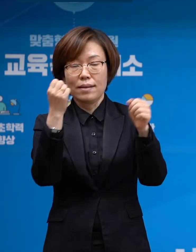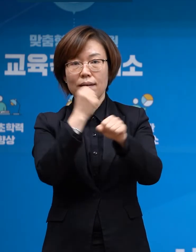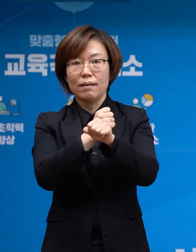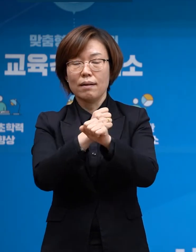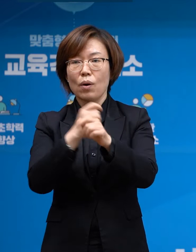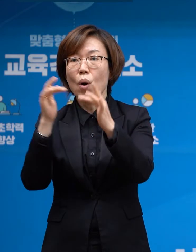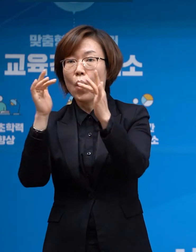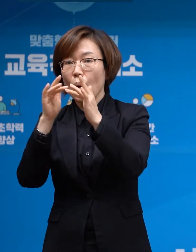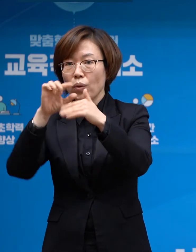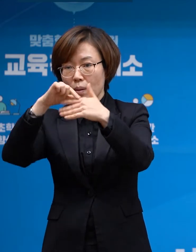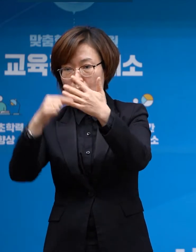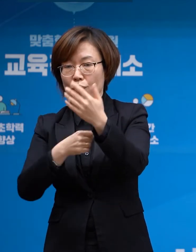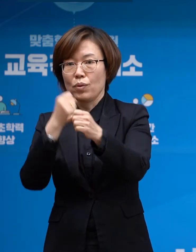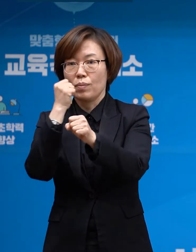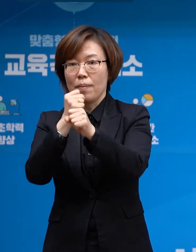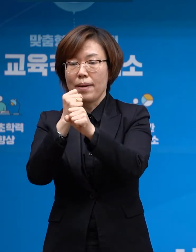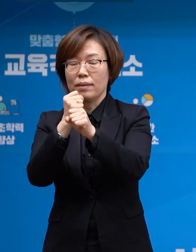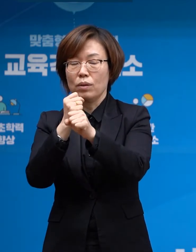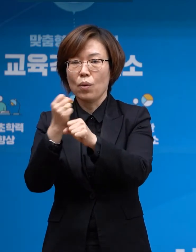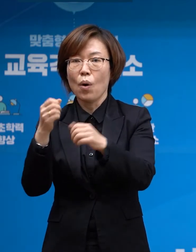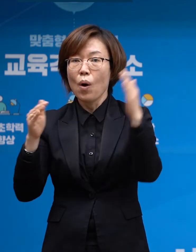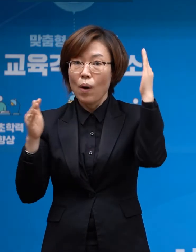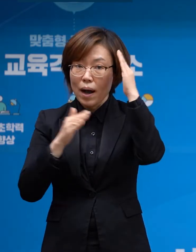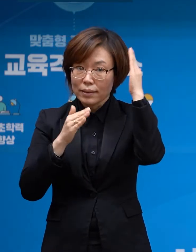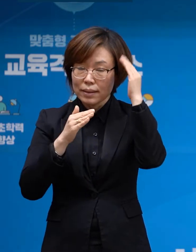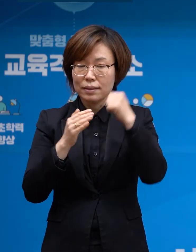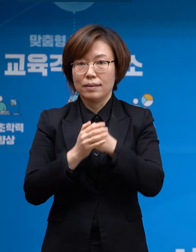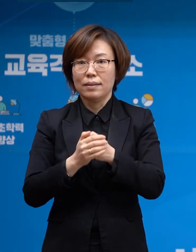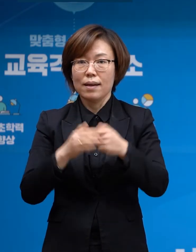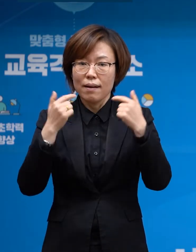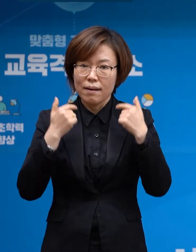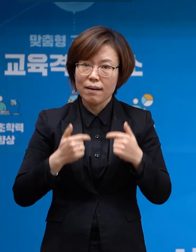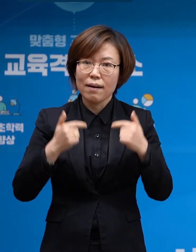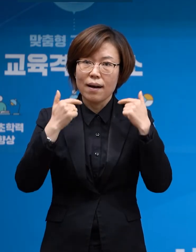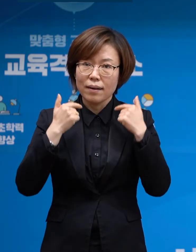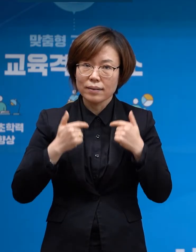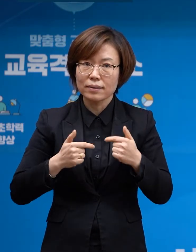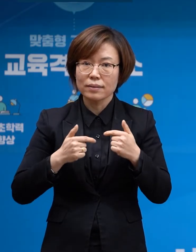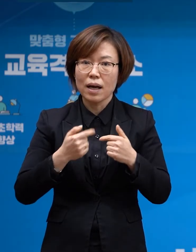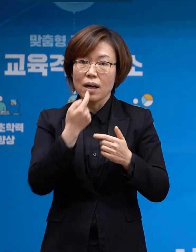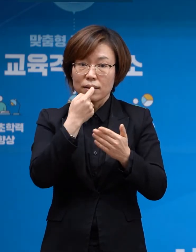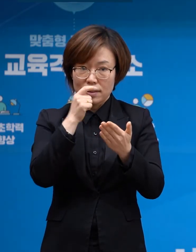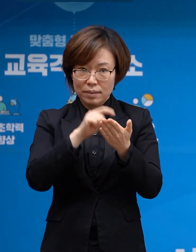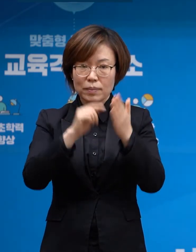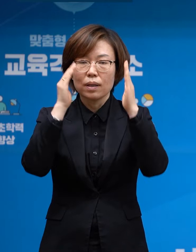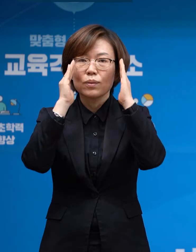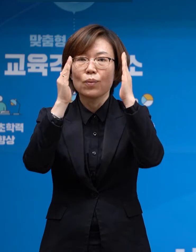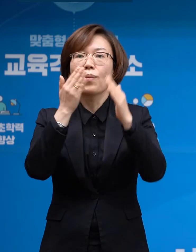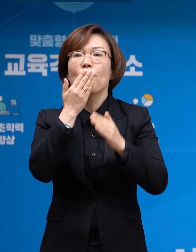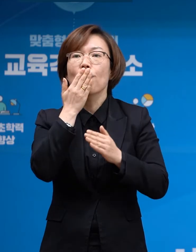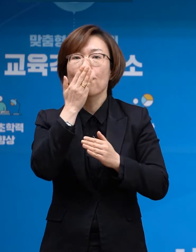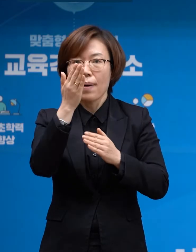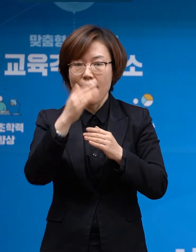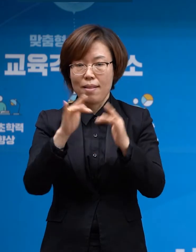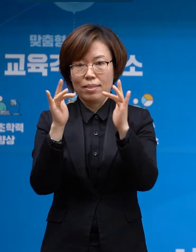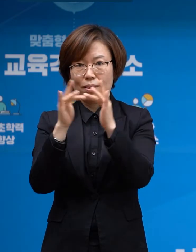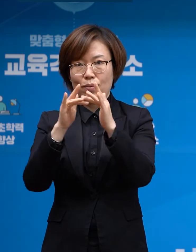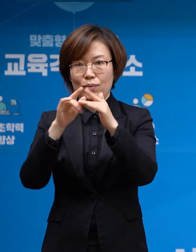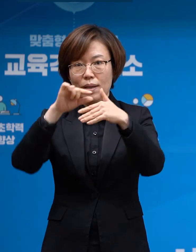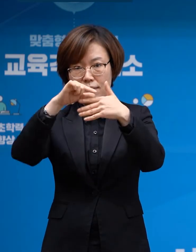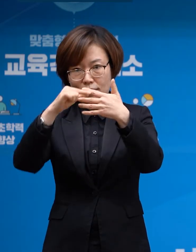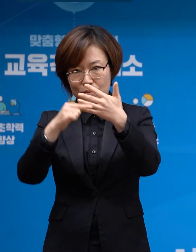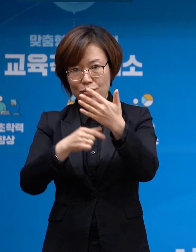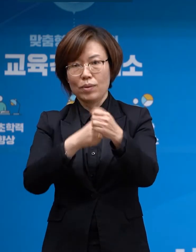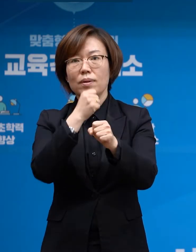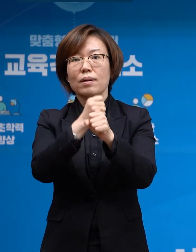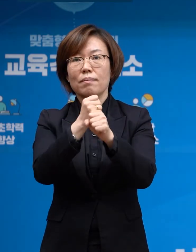온라인 콘텐츠 강화를 통해 우리 학생들이 언제 어디서나 손쉽게 공부할 수 있는 온라인 학습